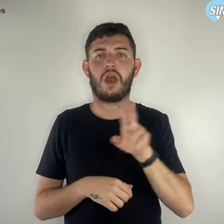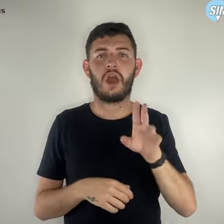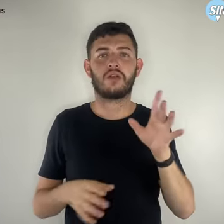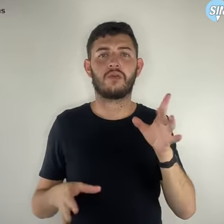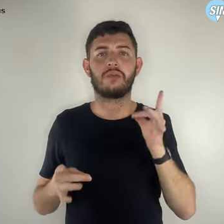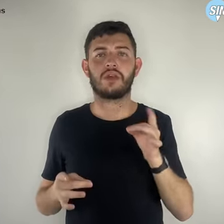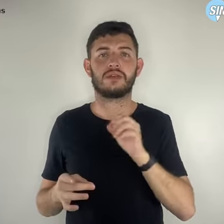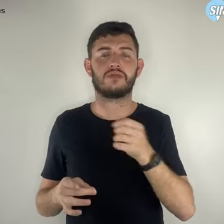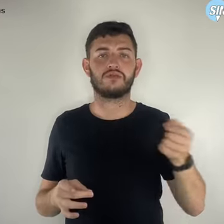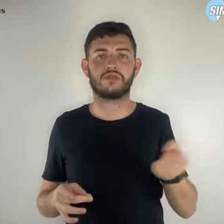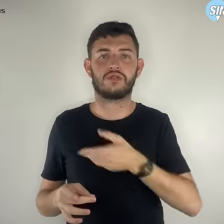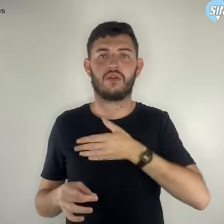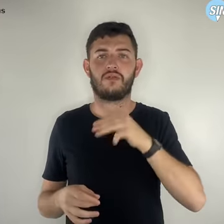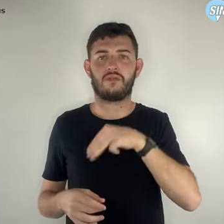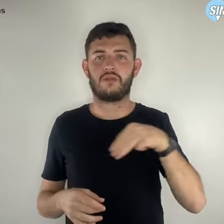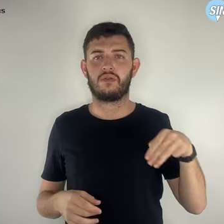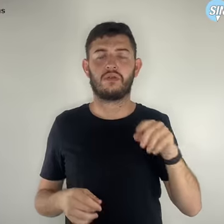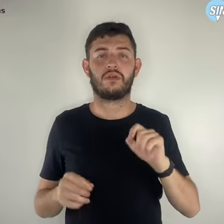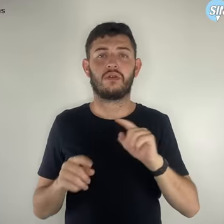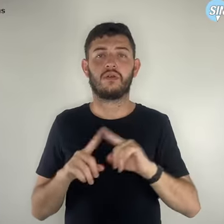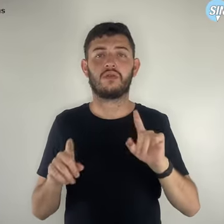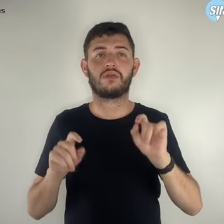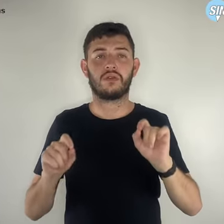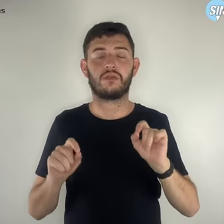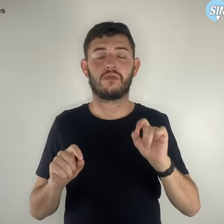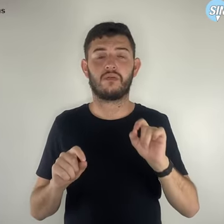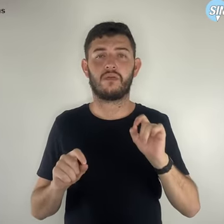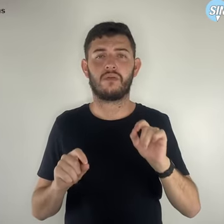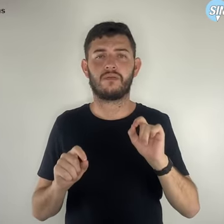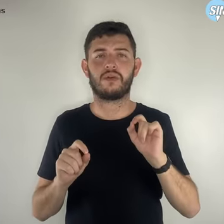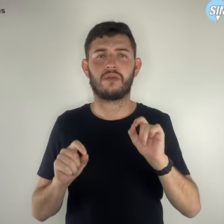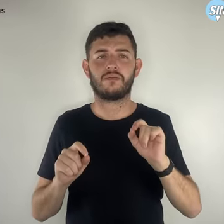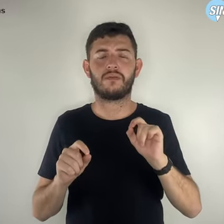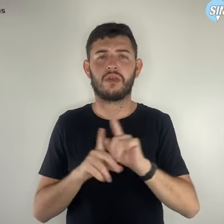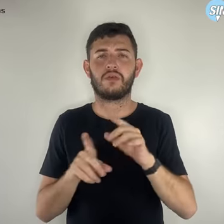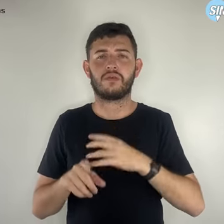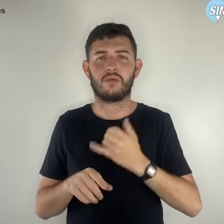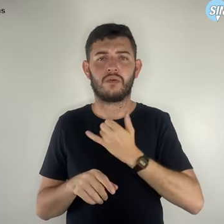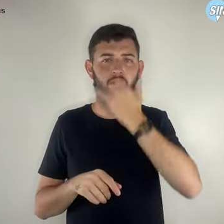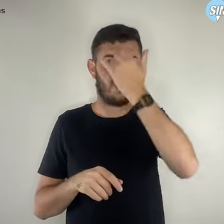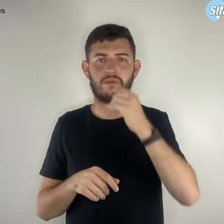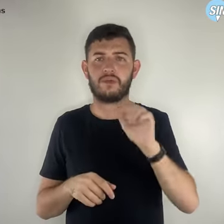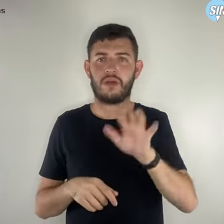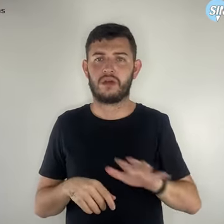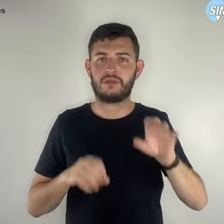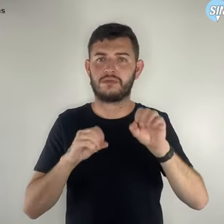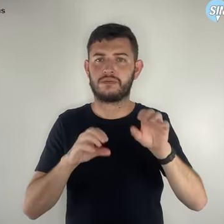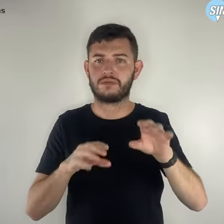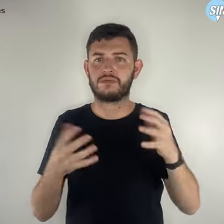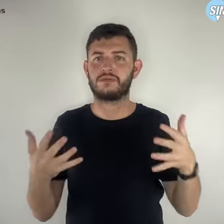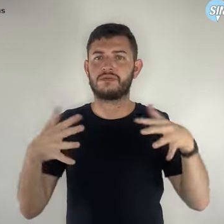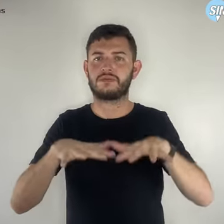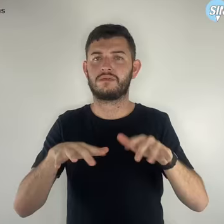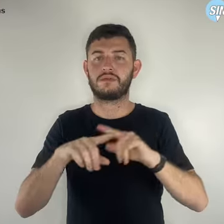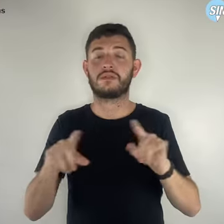sob pena de aplicar um golpe fatal, principalmente na educação inclusiva. Da mesma forma, o